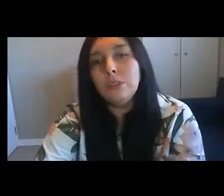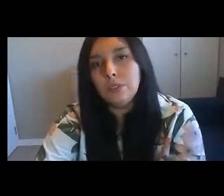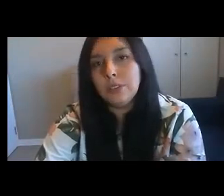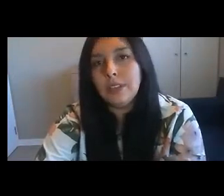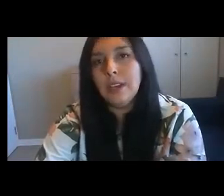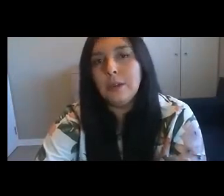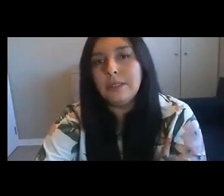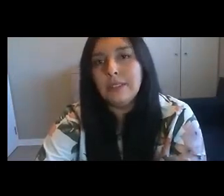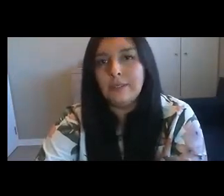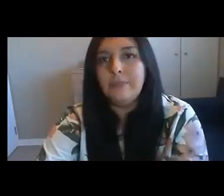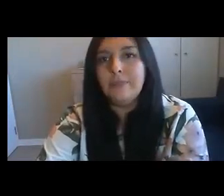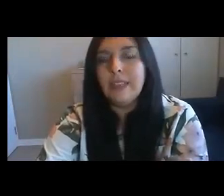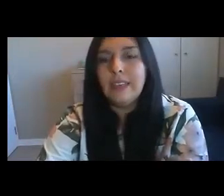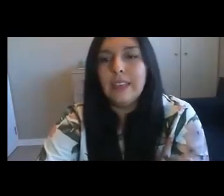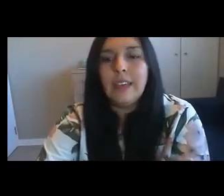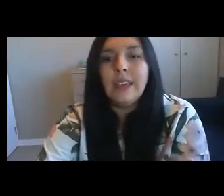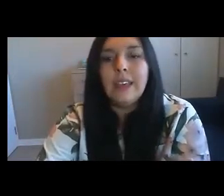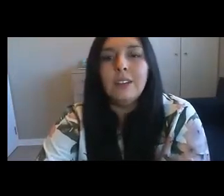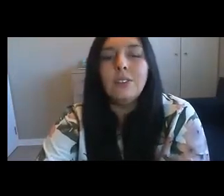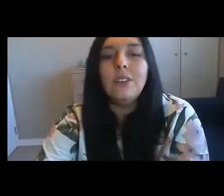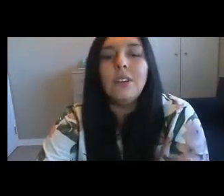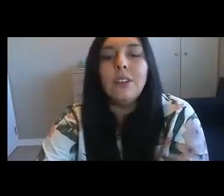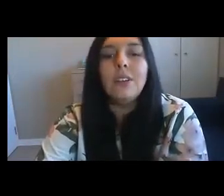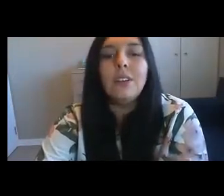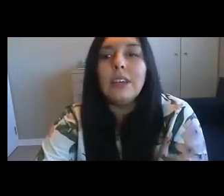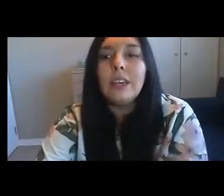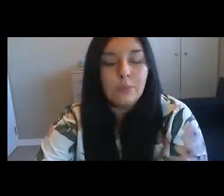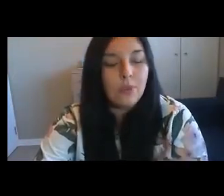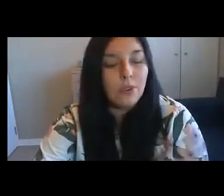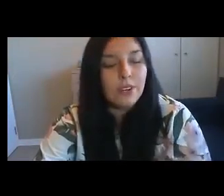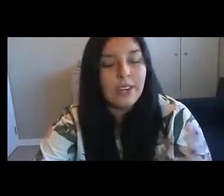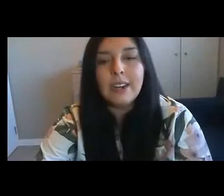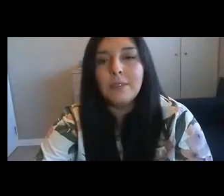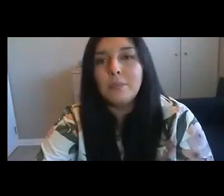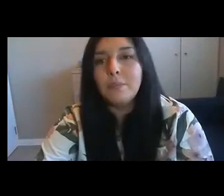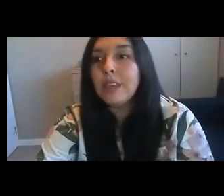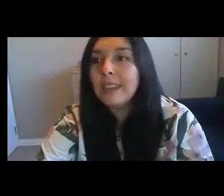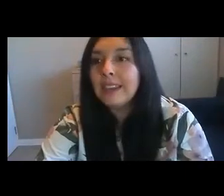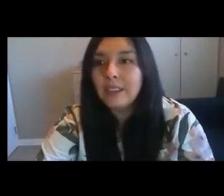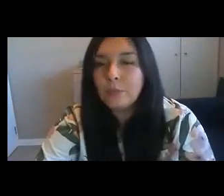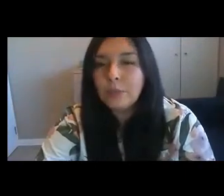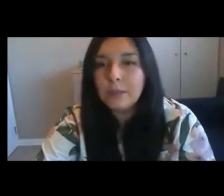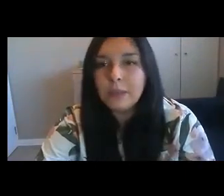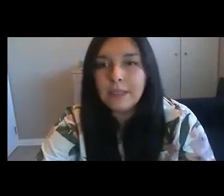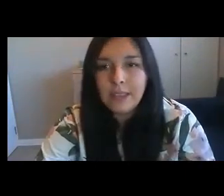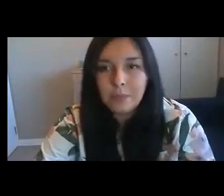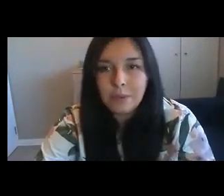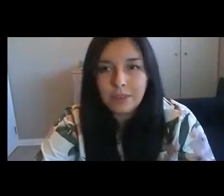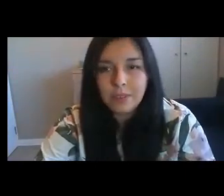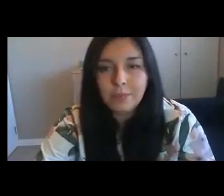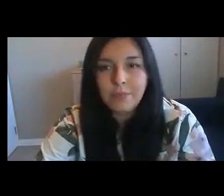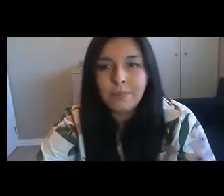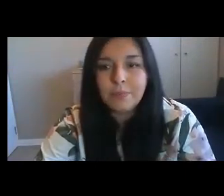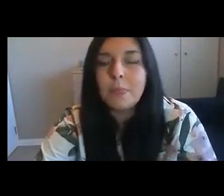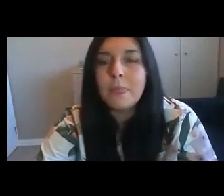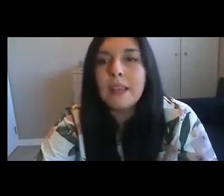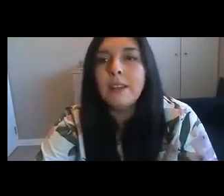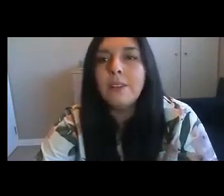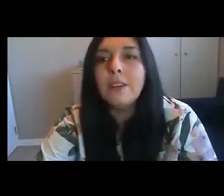o alguna situación de discapacidad. Nosotros lo que queremos lograr, voy a dejar de compartir pantalla, permiso.